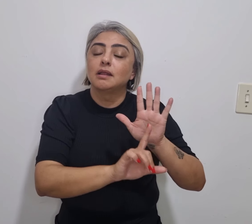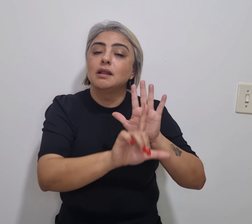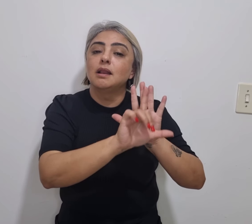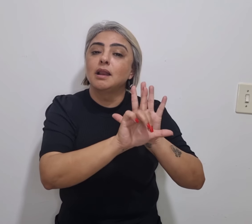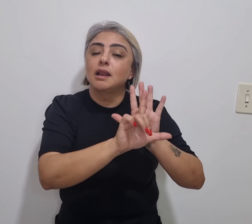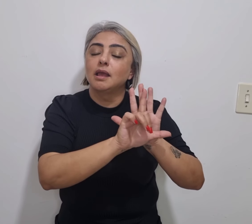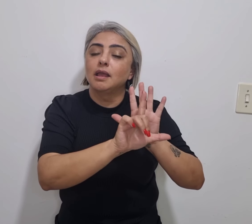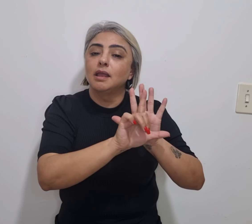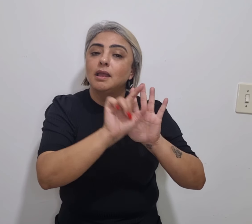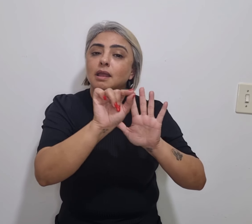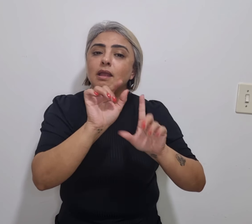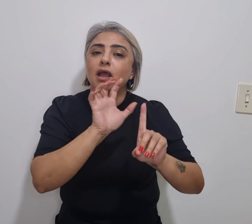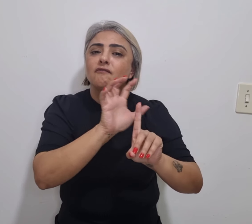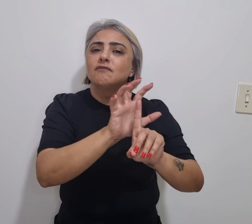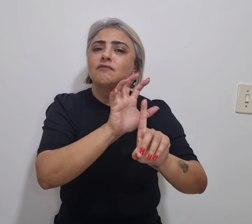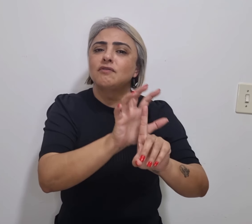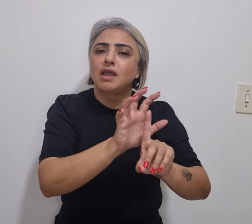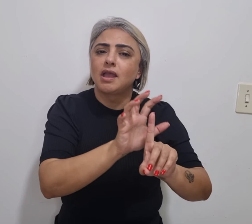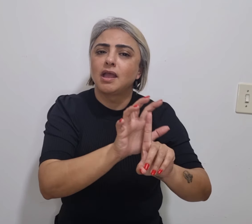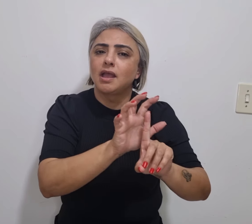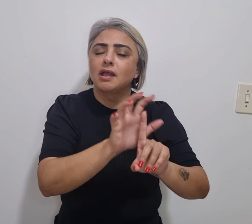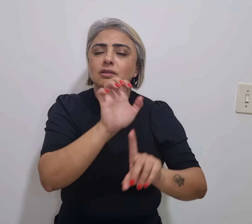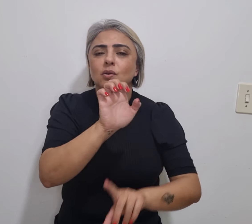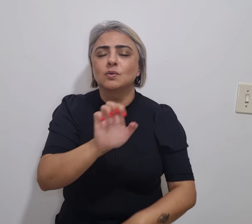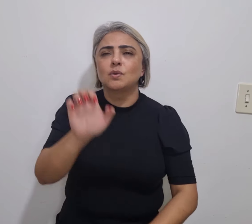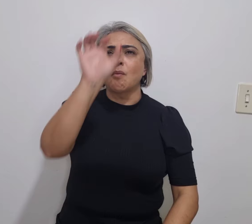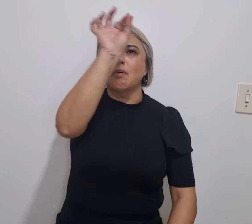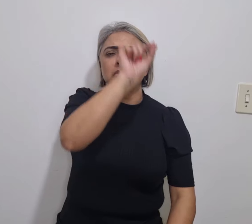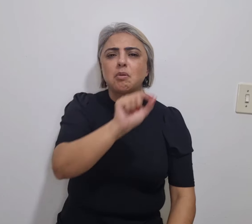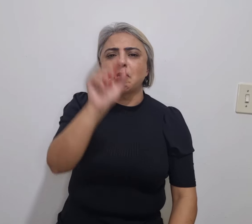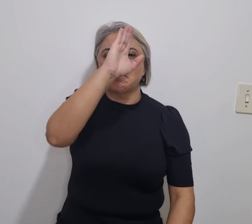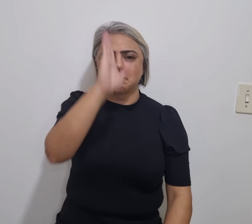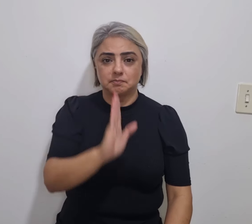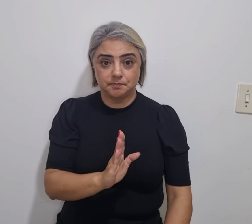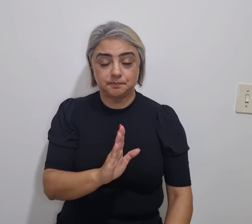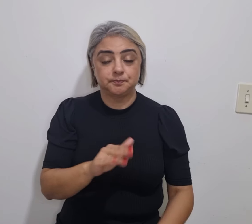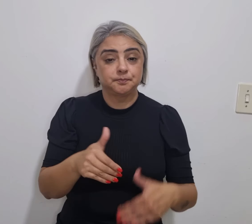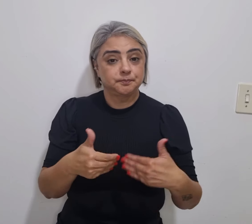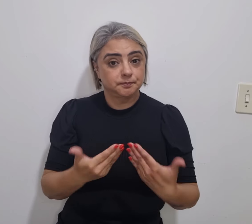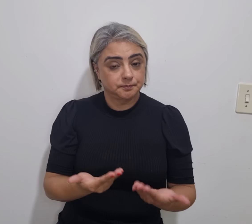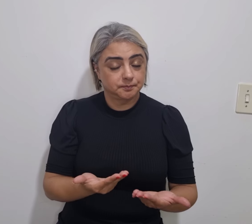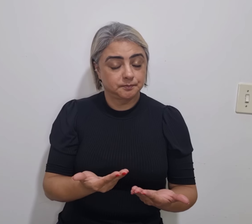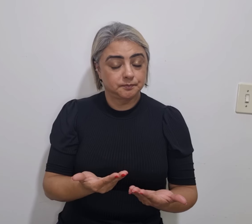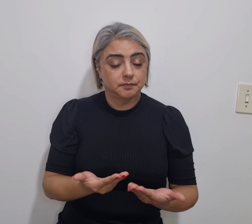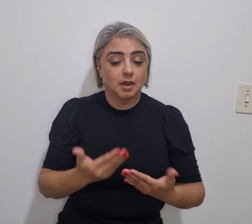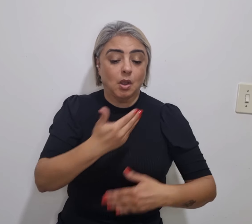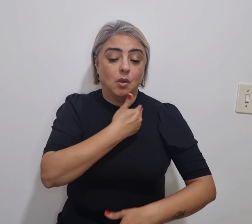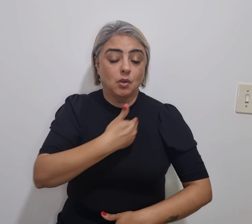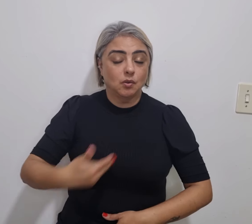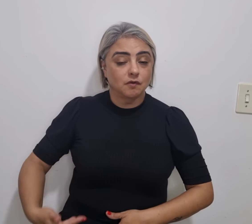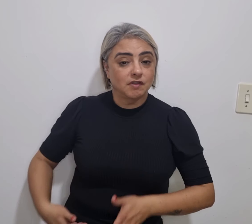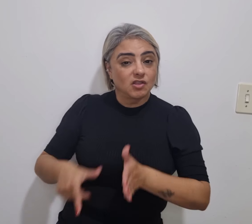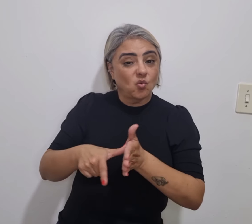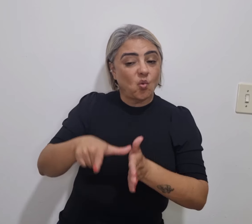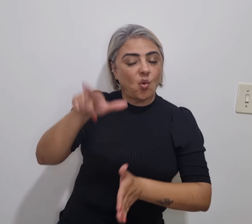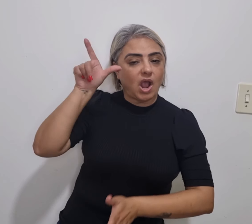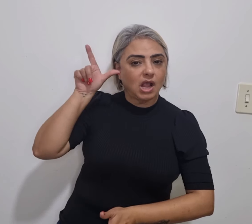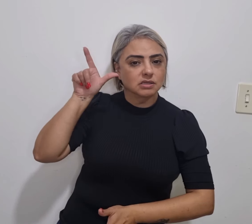que afetam os entes federativos. Em governos anteriores, houve